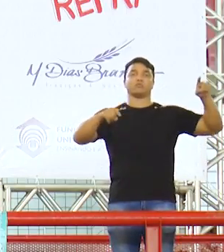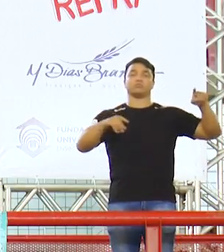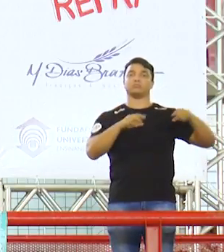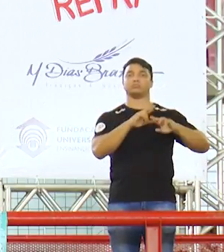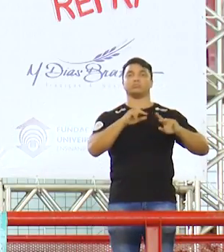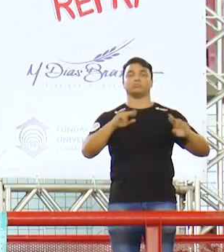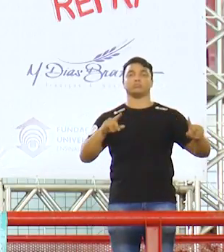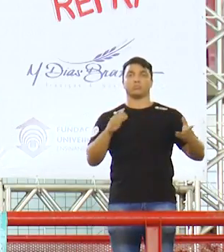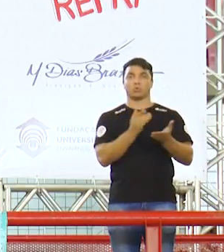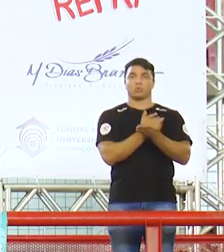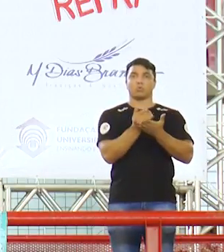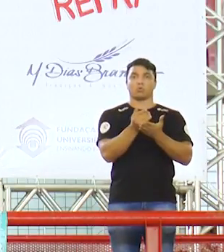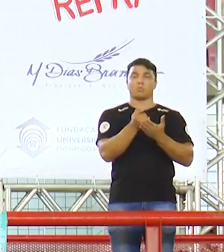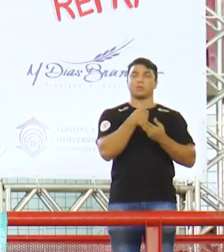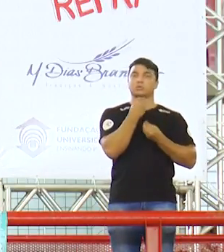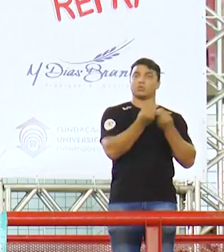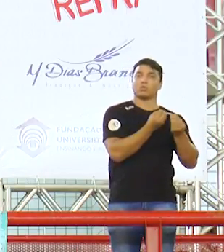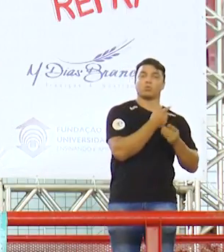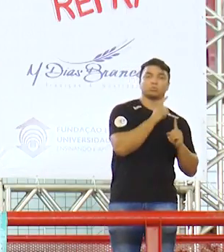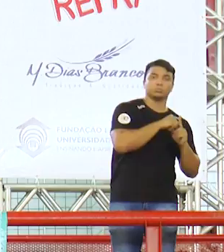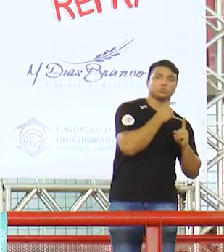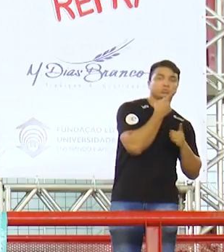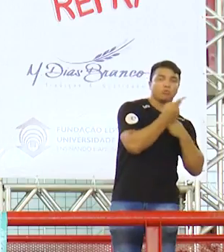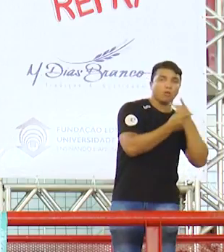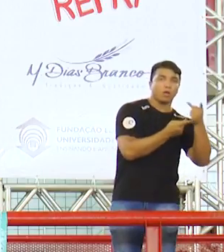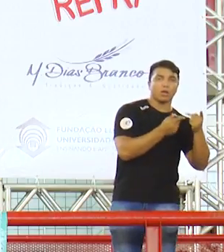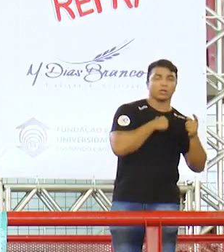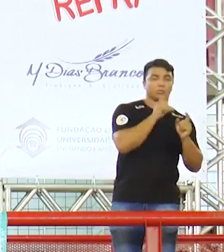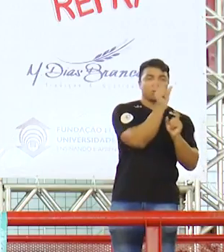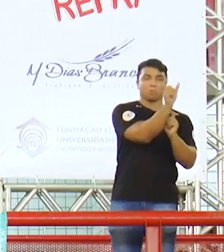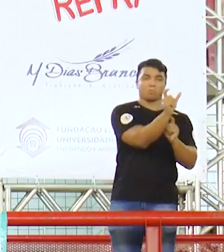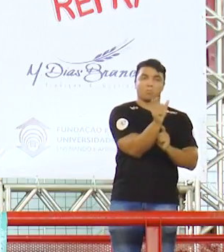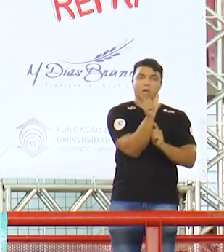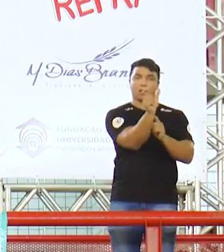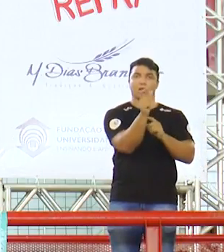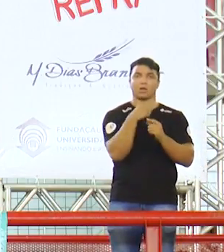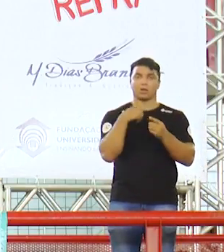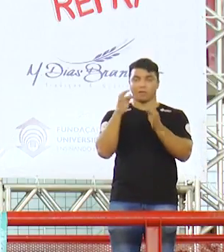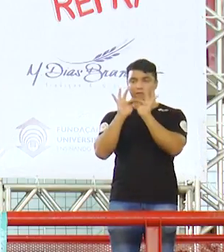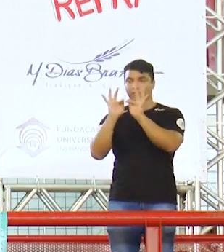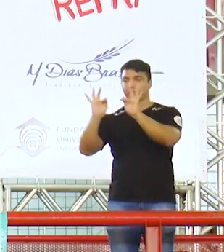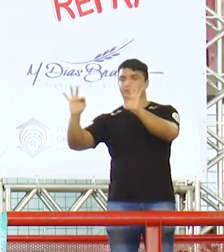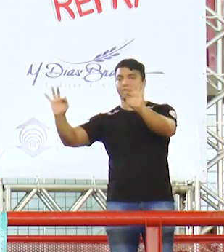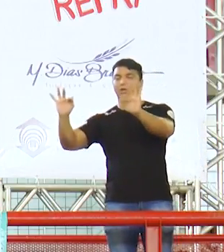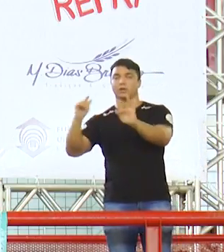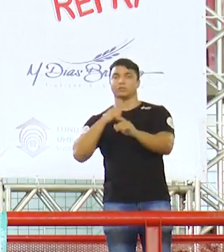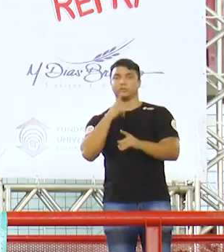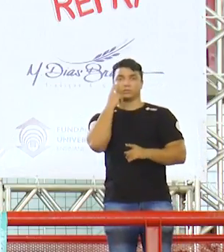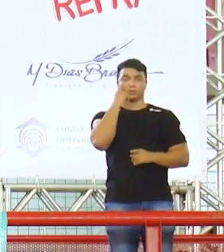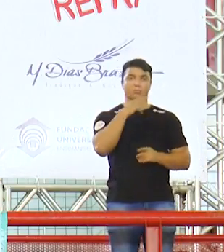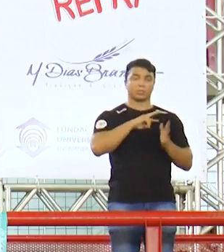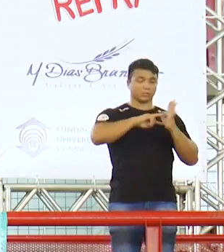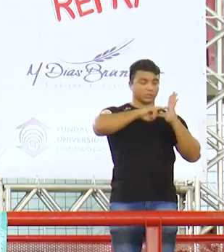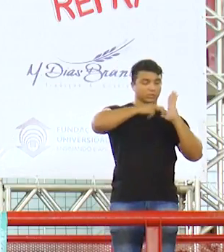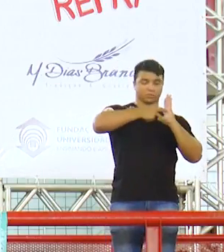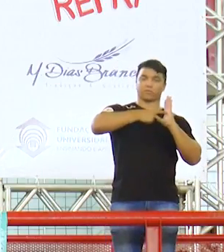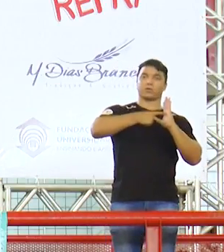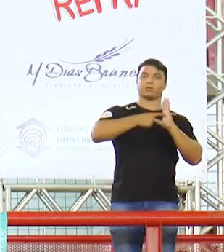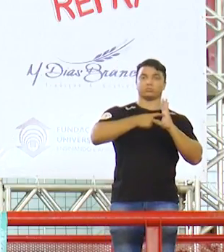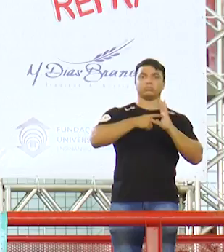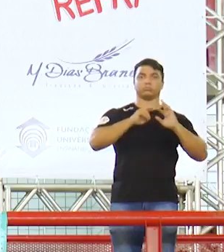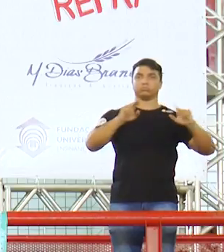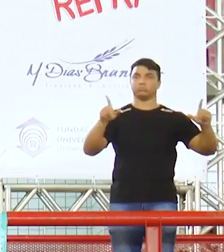que vão desde o sotaque, passando pela palavra, indo para a frase e para a significação.